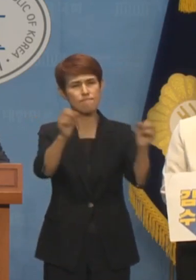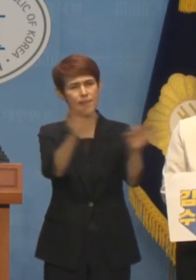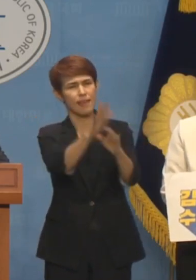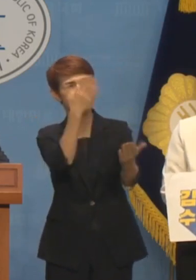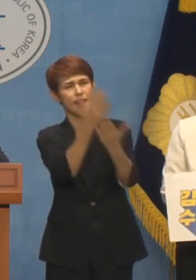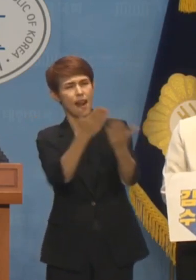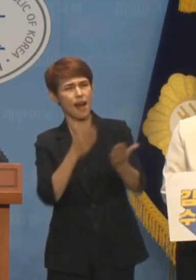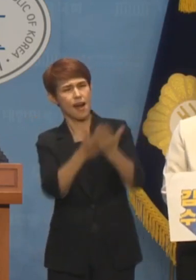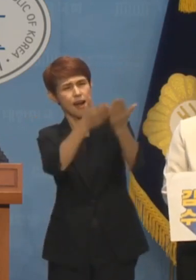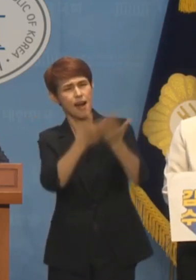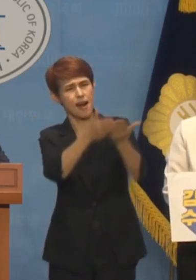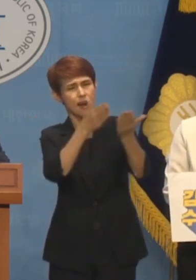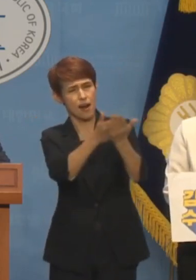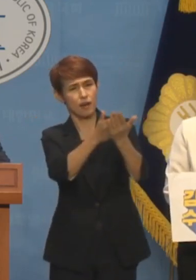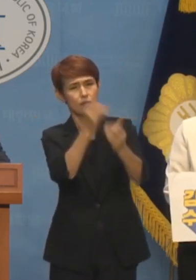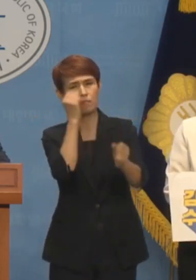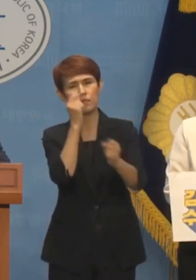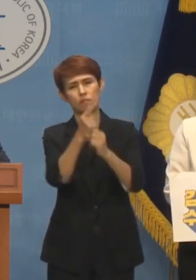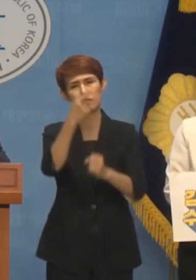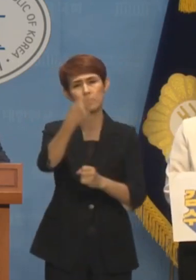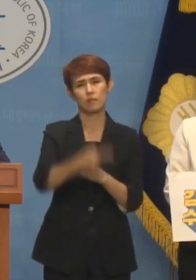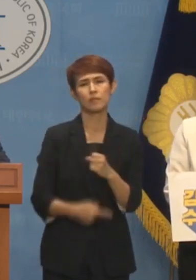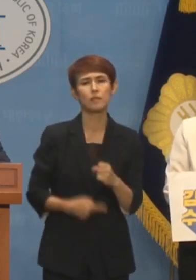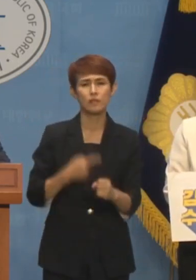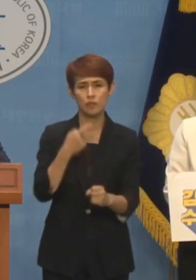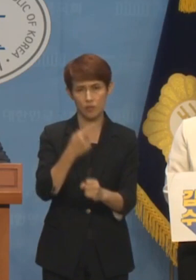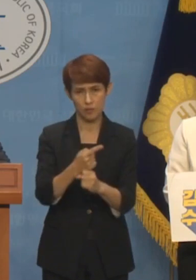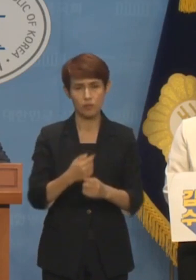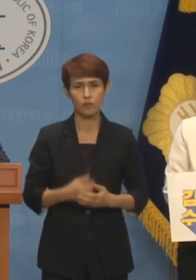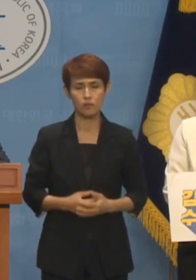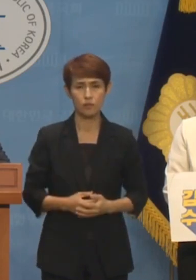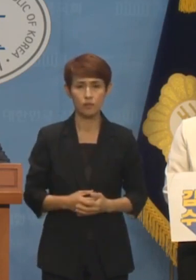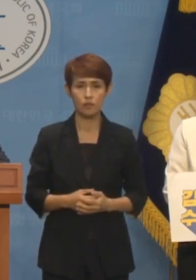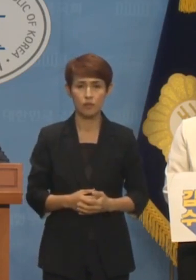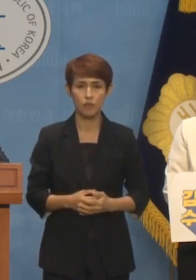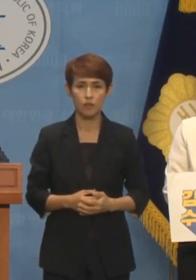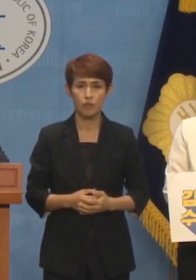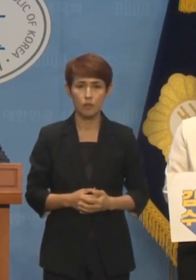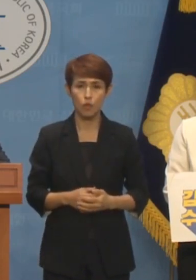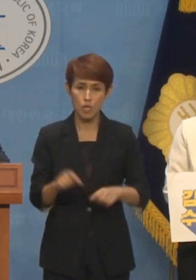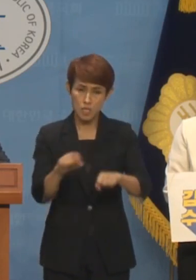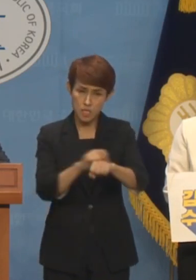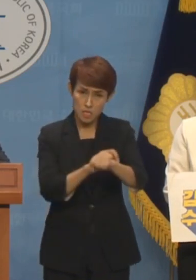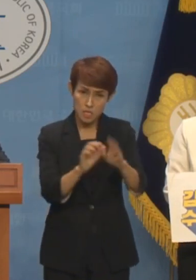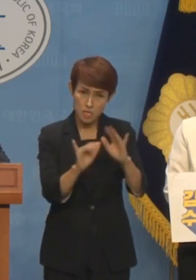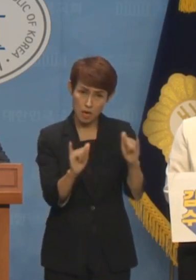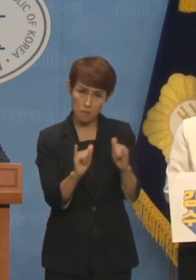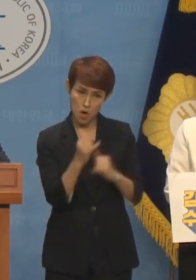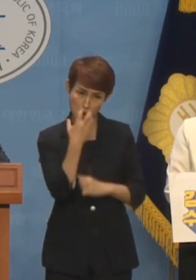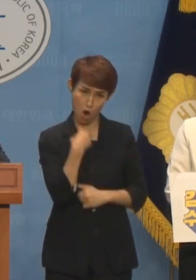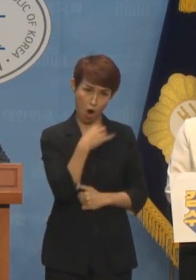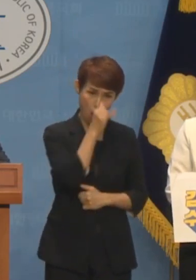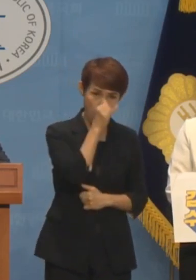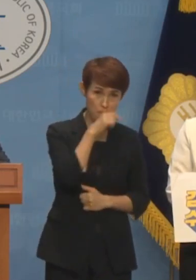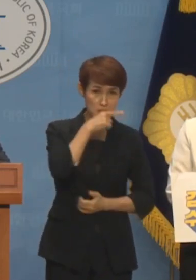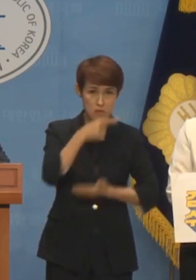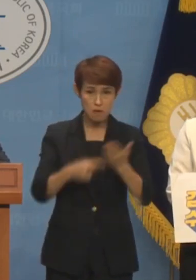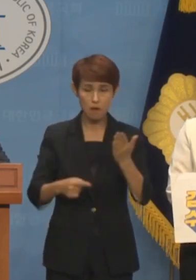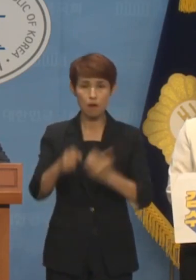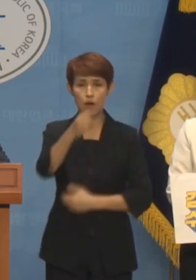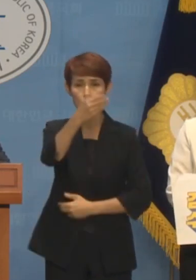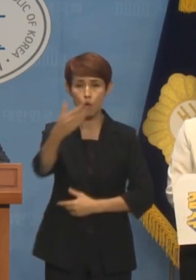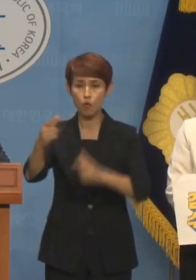돌입한 지 1년이 되어가고 있습니다. 왜 특정인만 이득 보고 온갖 피해는 양평